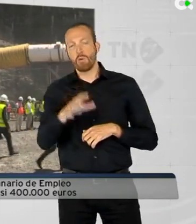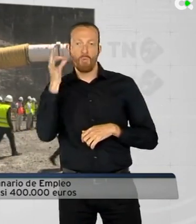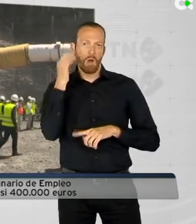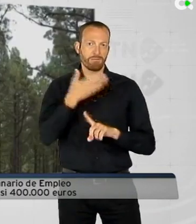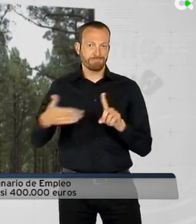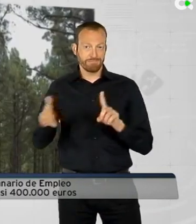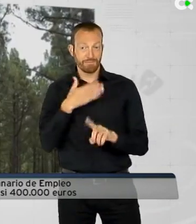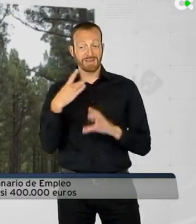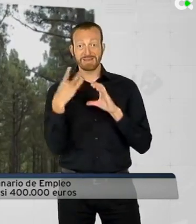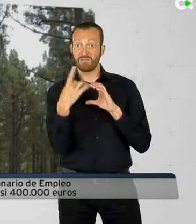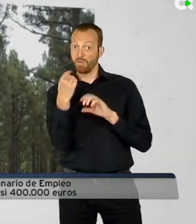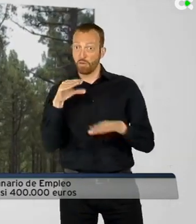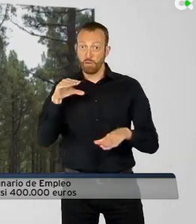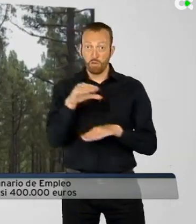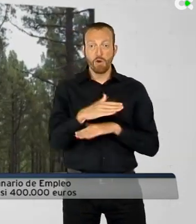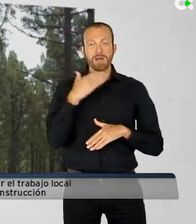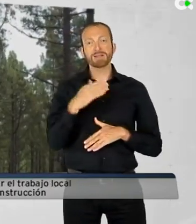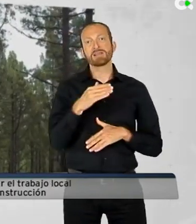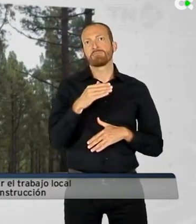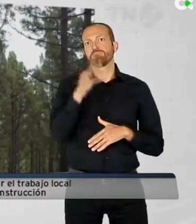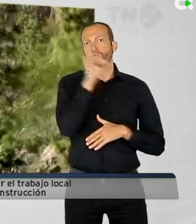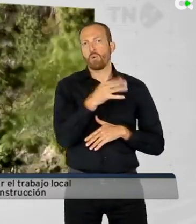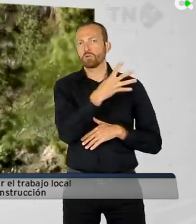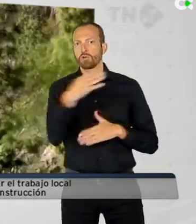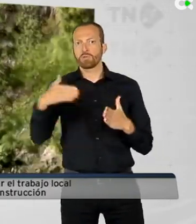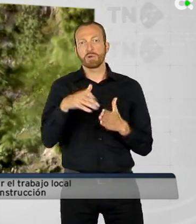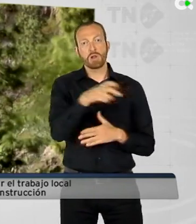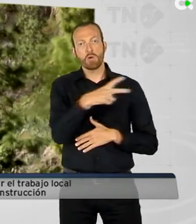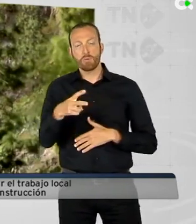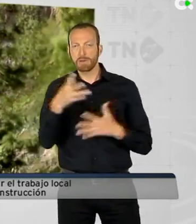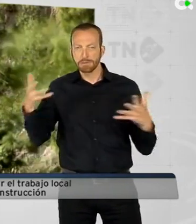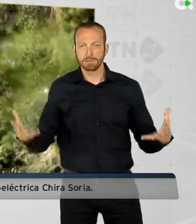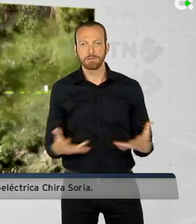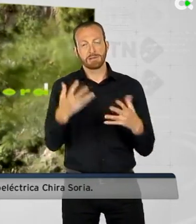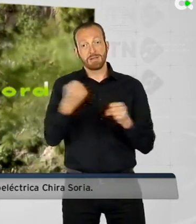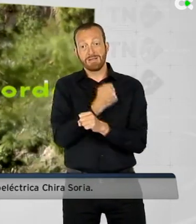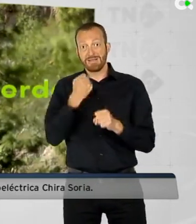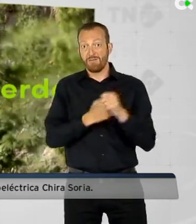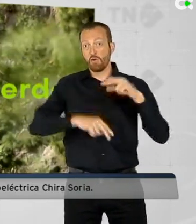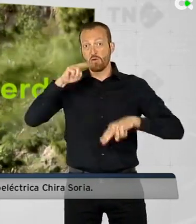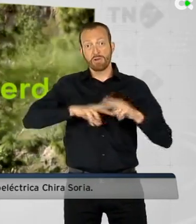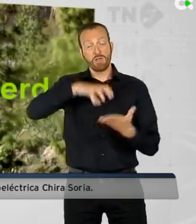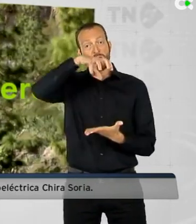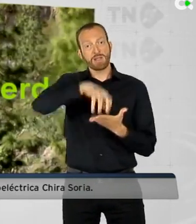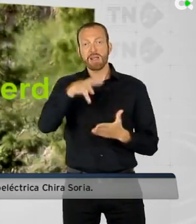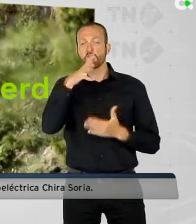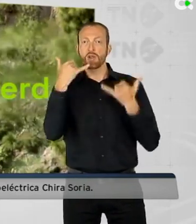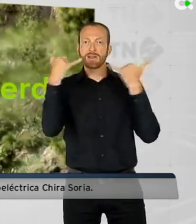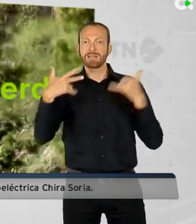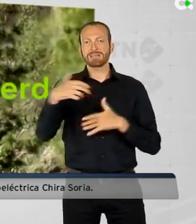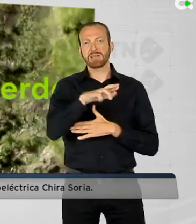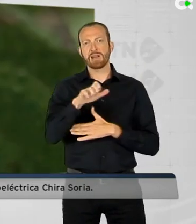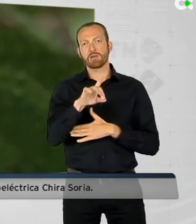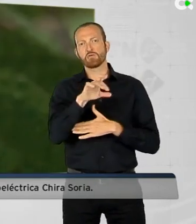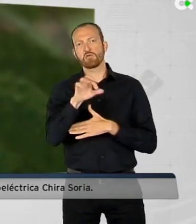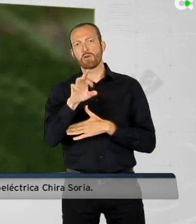Servicio Canario de Empleo ha invertido casi 400.000 euros para potenciar este trabajo local en la construcción de la central hidroeléctrica Chira Soria. Más de la